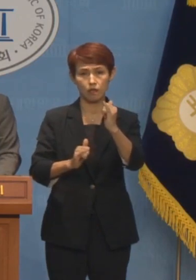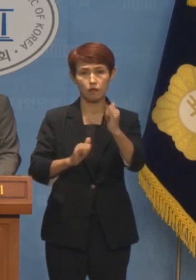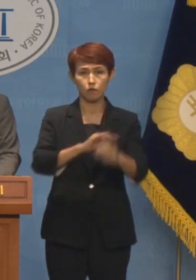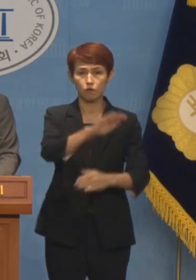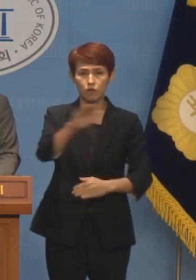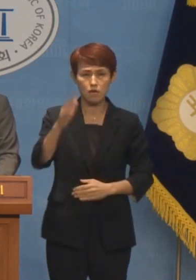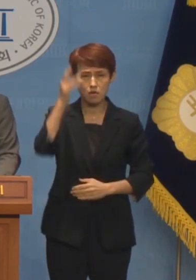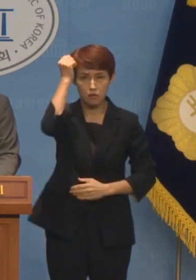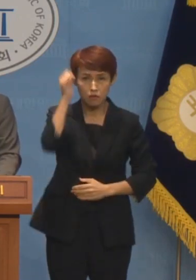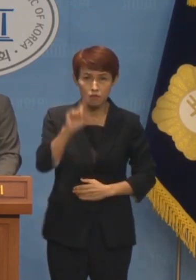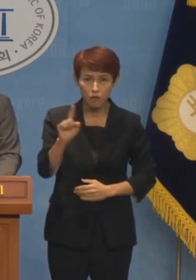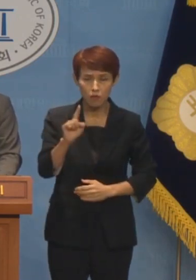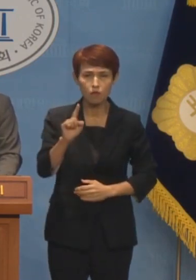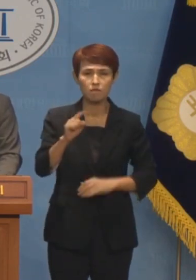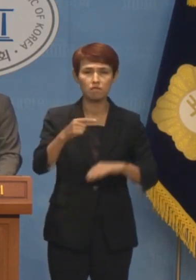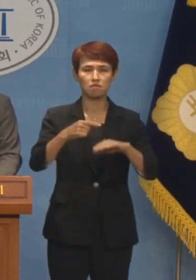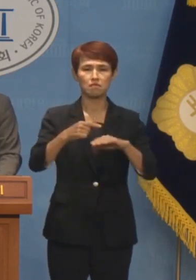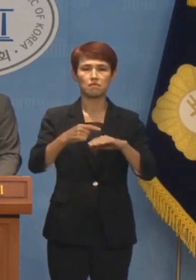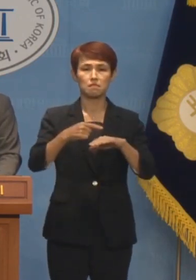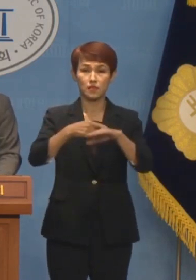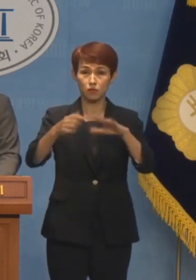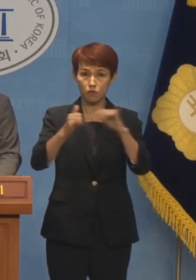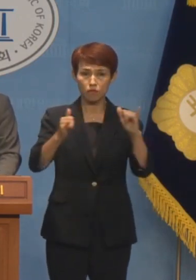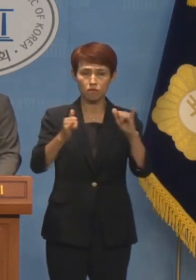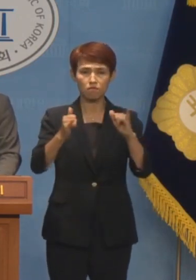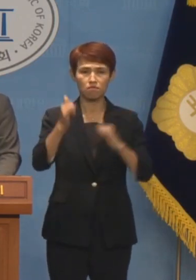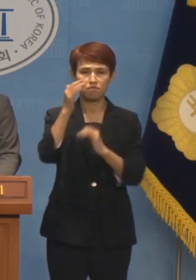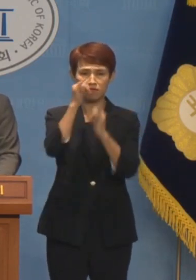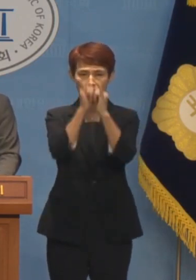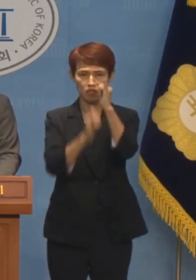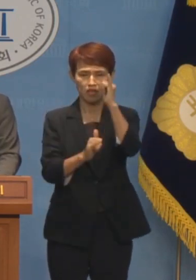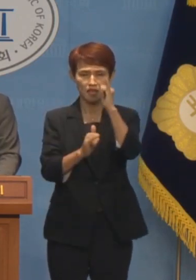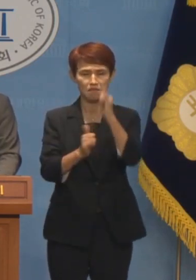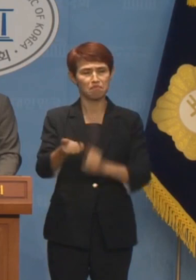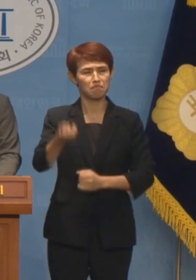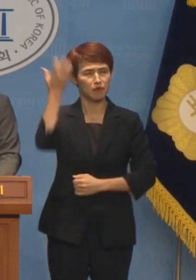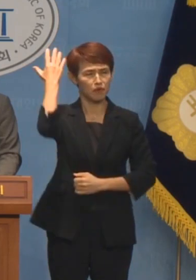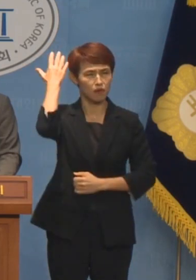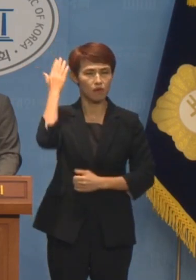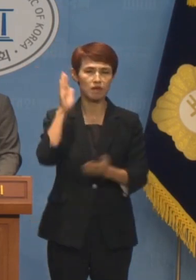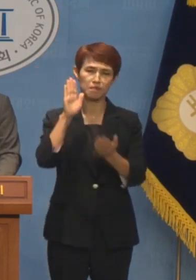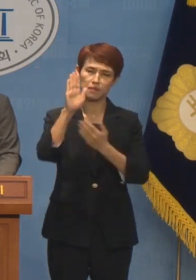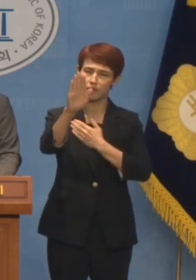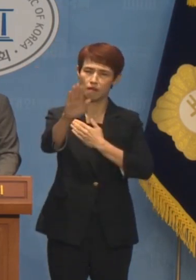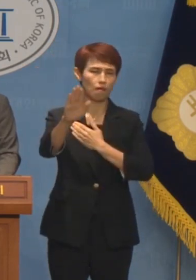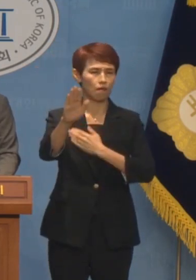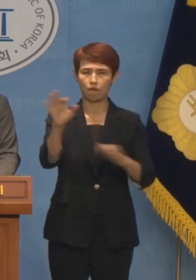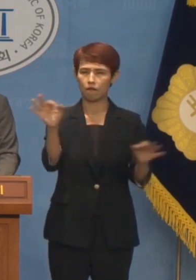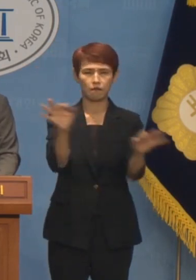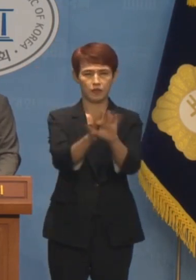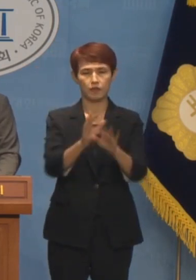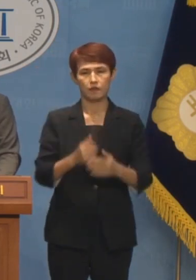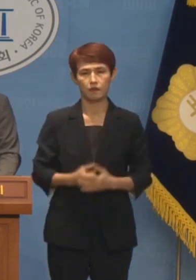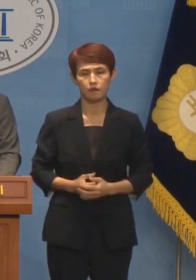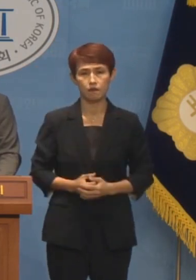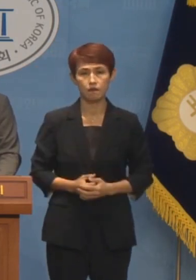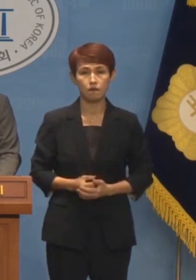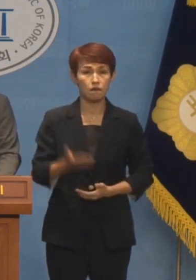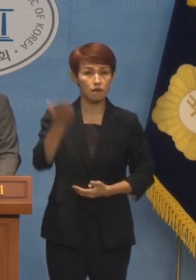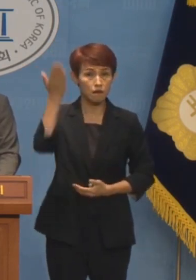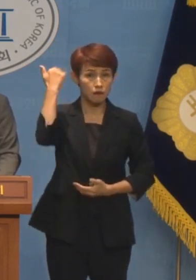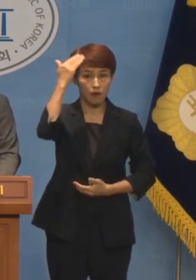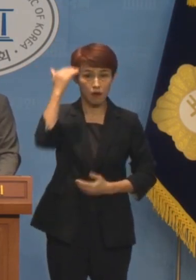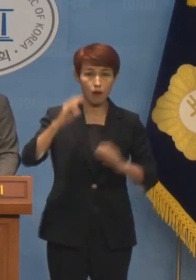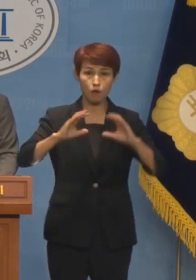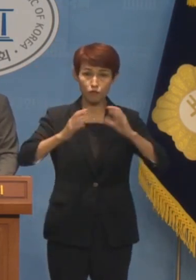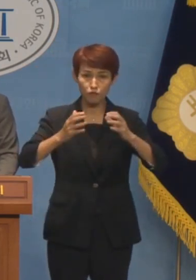교훈은 역사를 잊은 민족에게 미래가 없다는 것이었습니다. 과거 우리 대한민국이